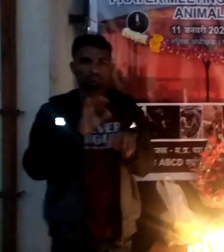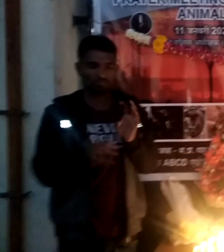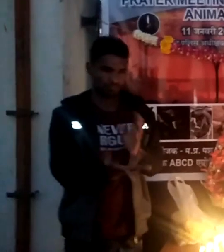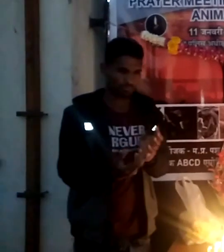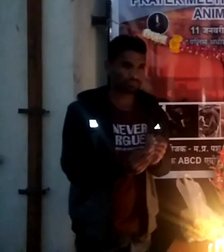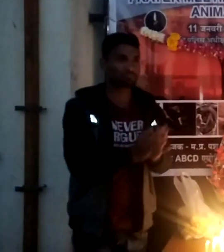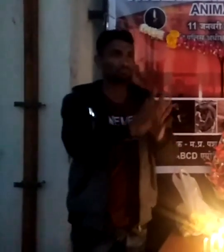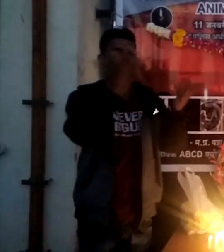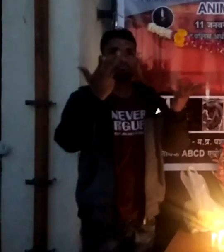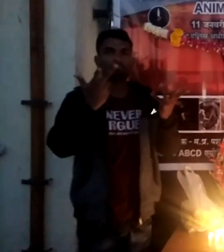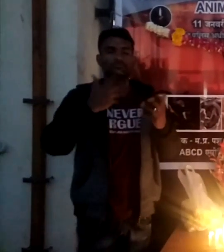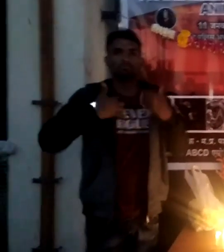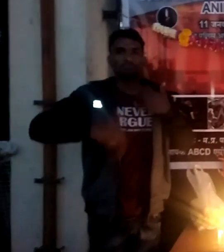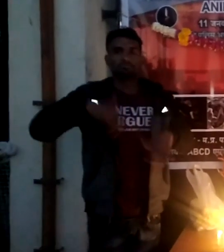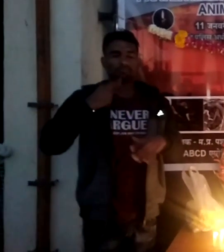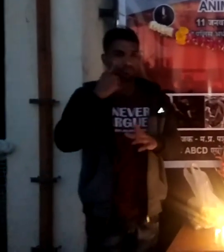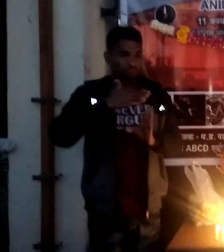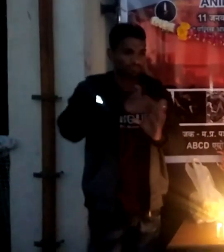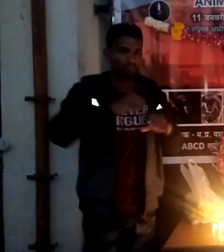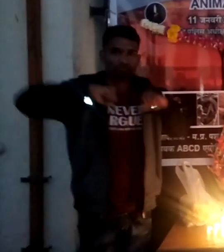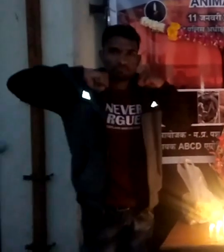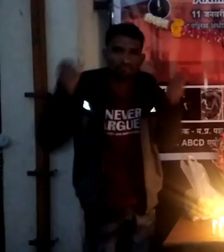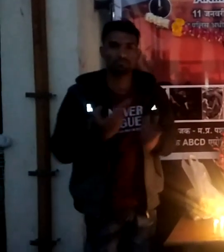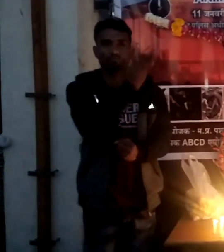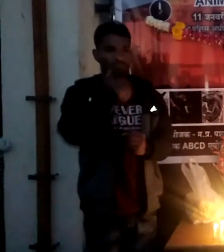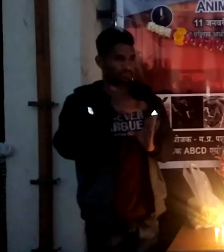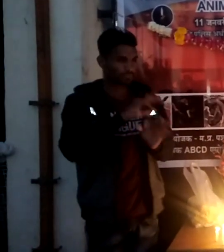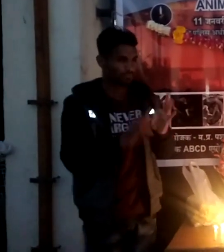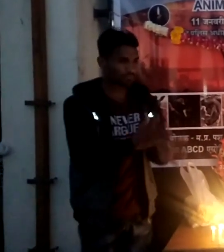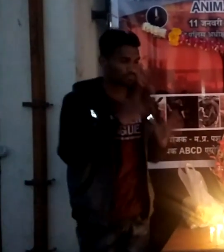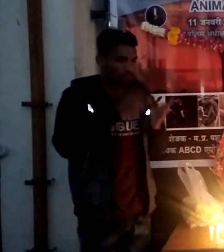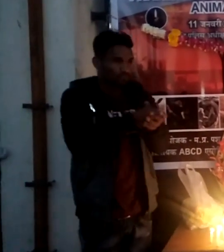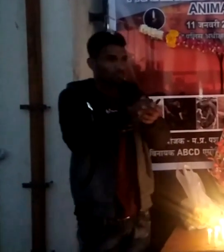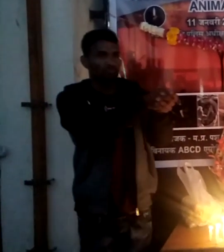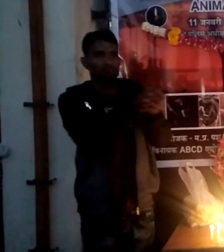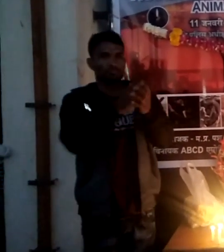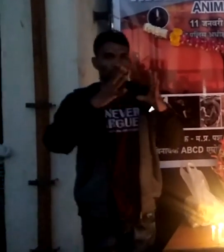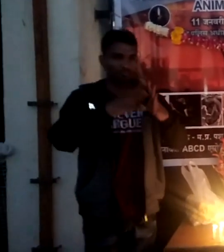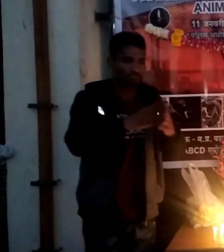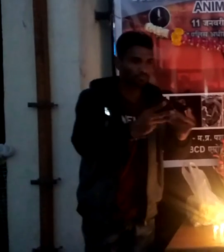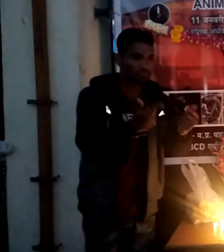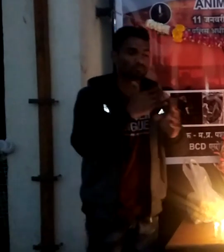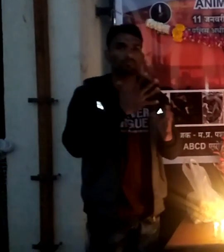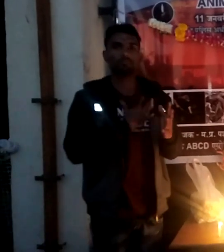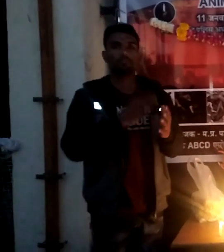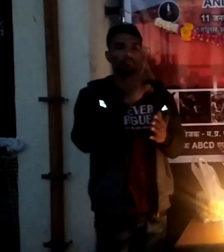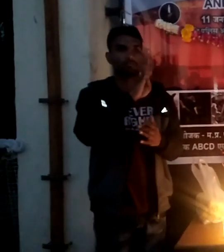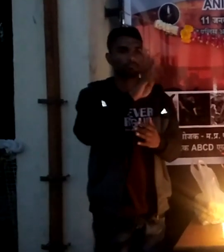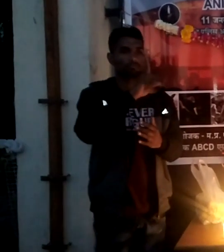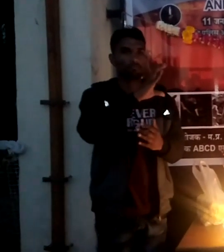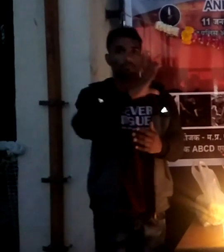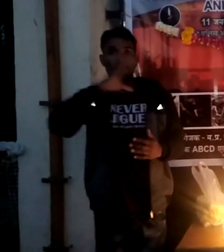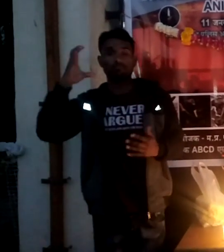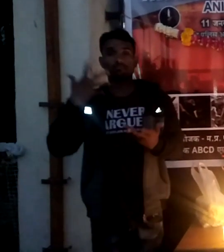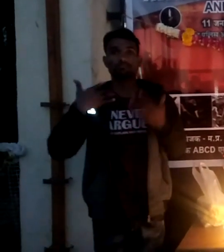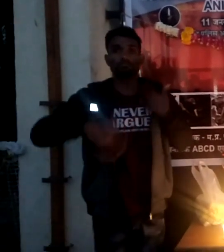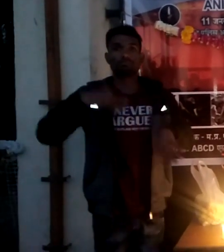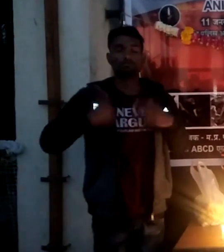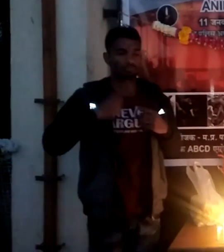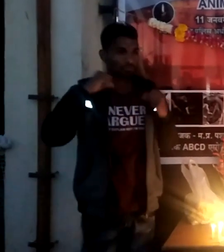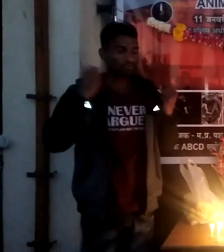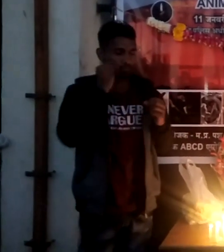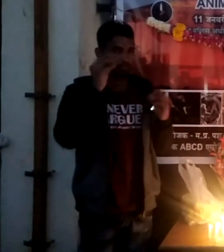हैं, वो कभी भूल नहीं सकते। और मैंने देखा कि वहाँ पे फायर फाइटर्स काफ़ी सहयोग कर